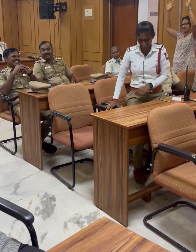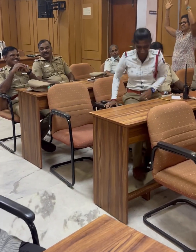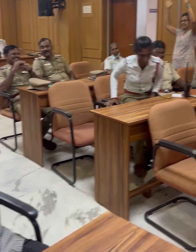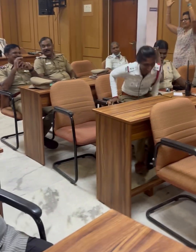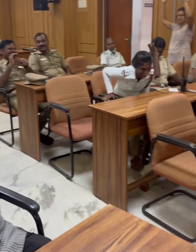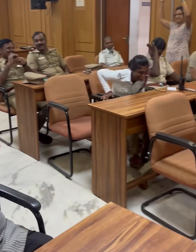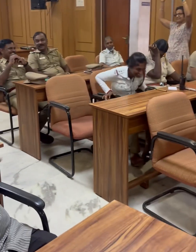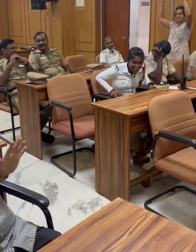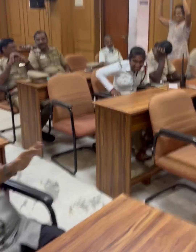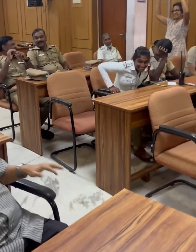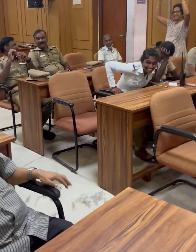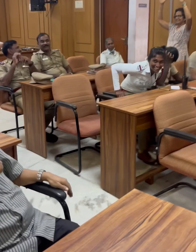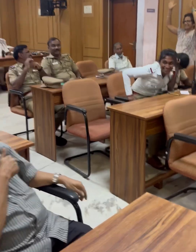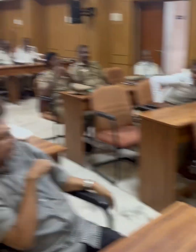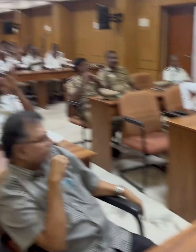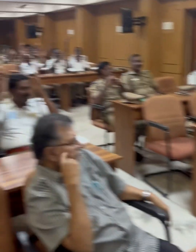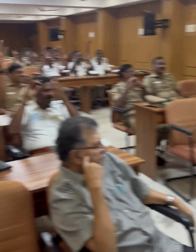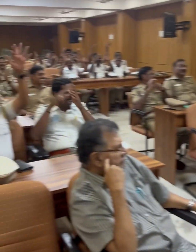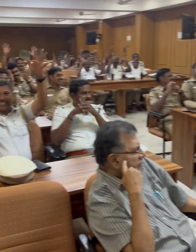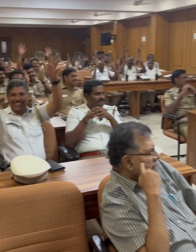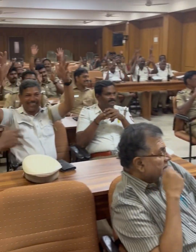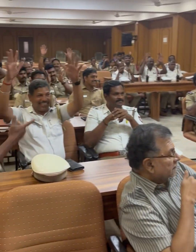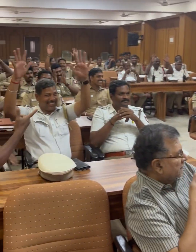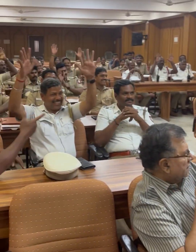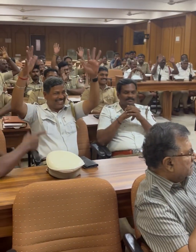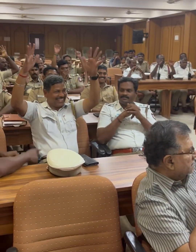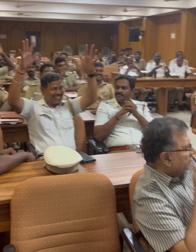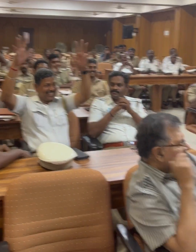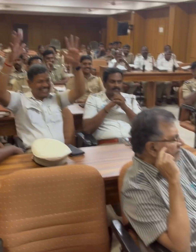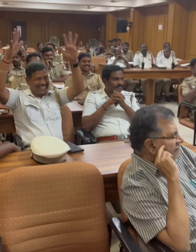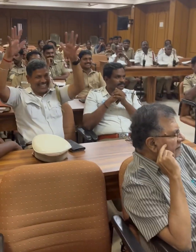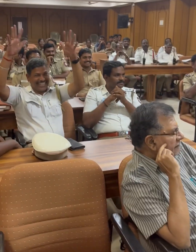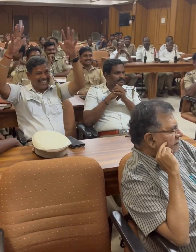Very good, Swati. Good.